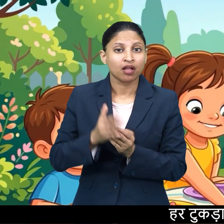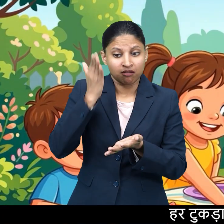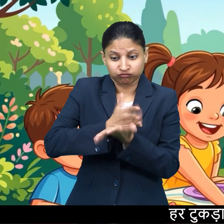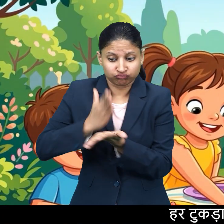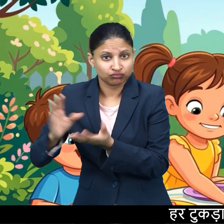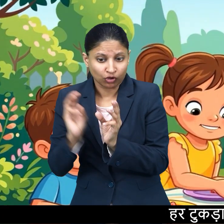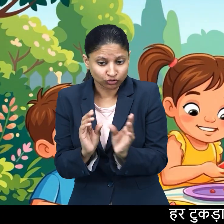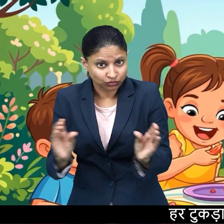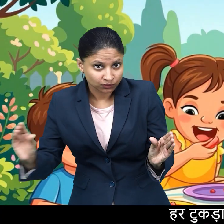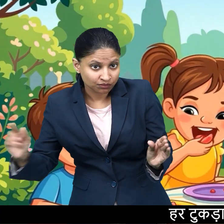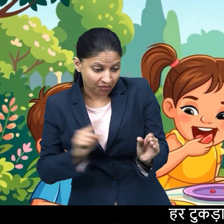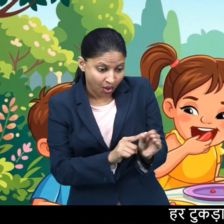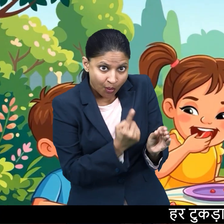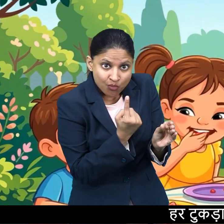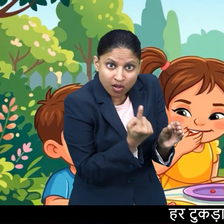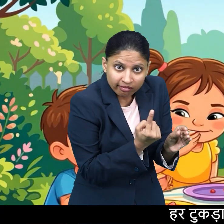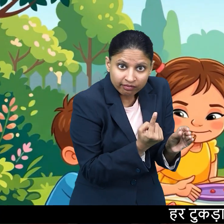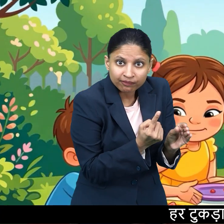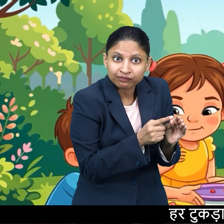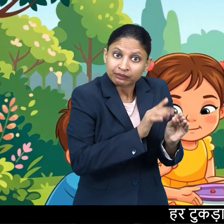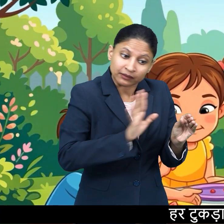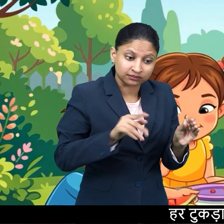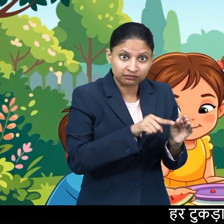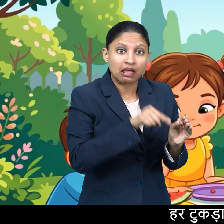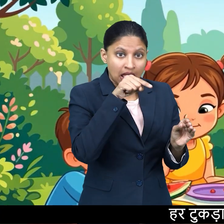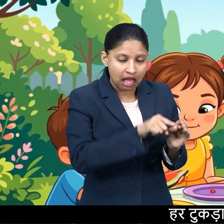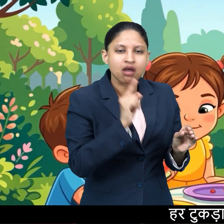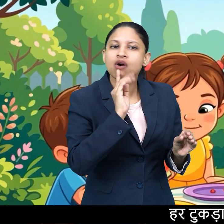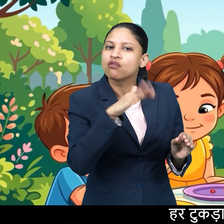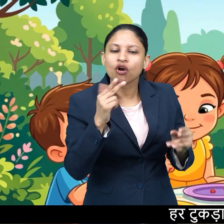हर टुकड़ा पूरे तरबूज का एक हिस्सा होता है।